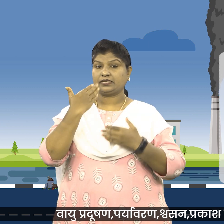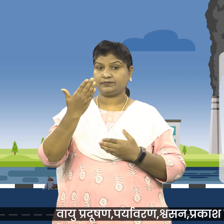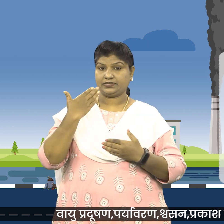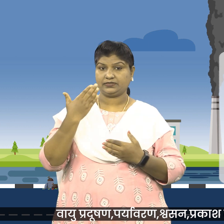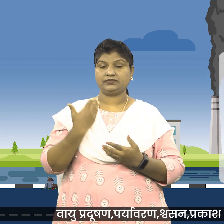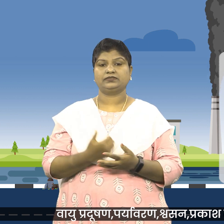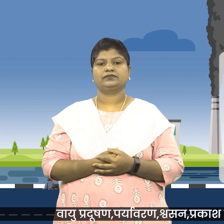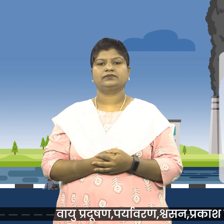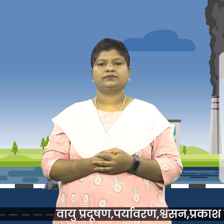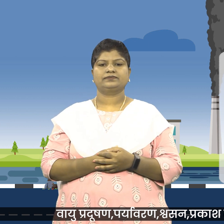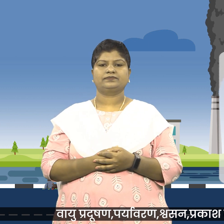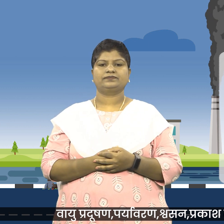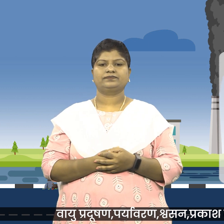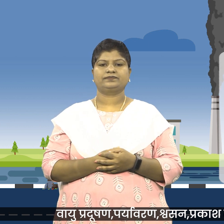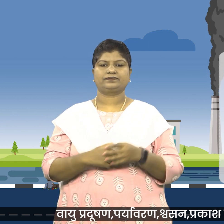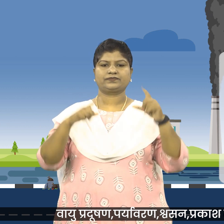श्वसन,